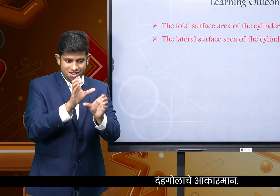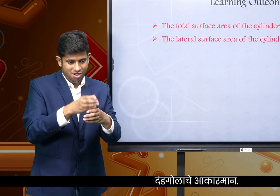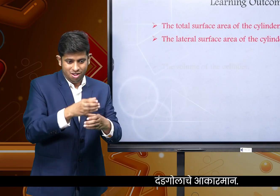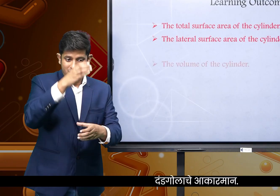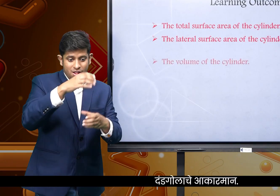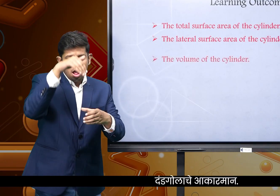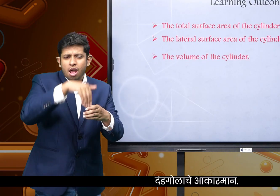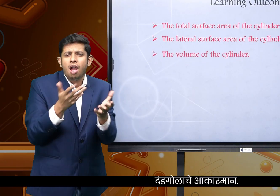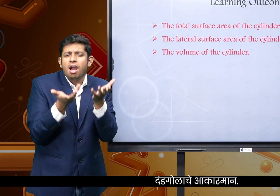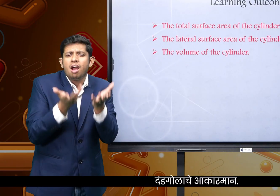दंडगोलाचे आकारमान,